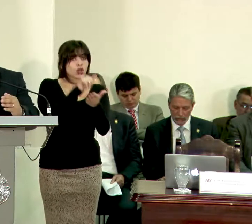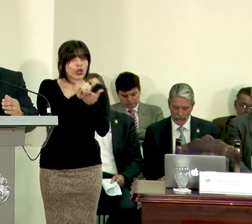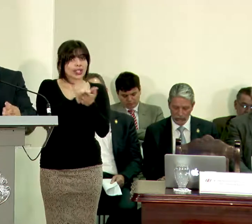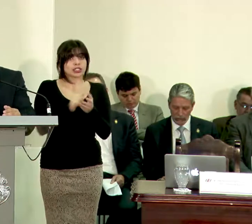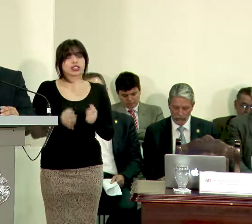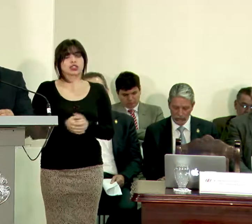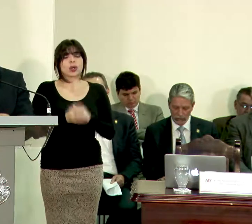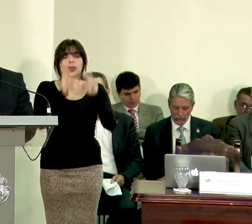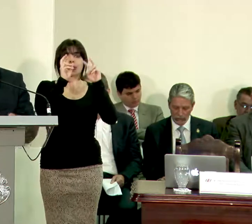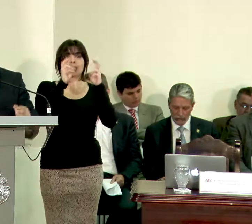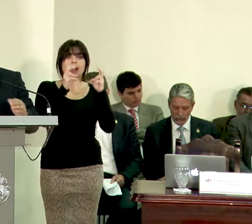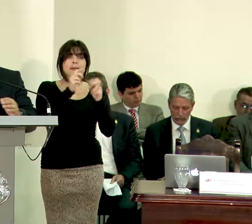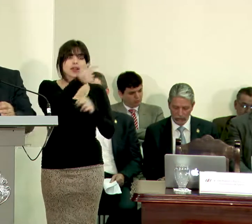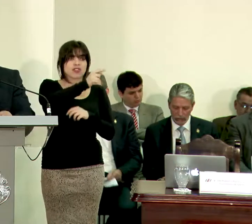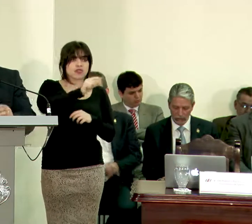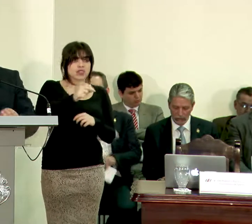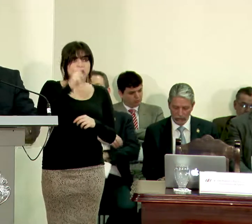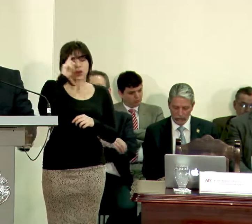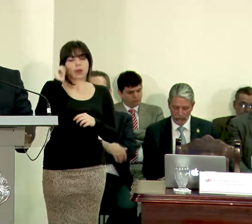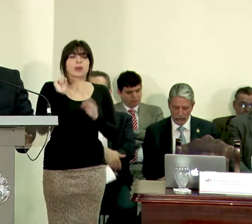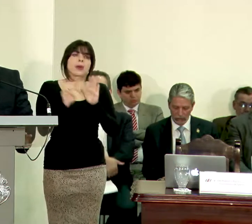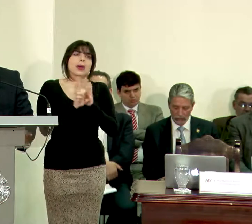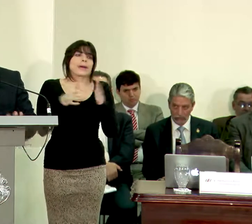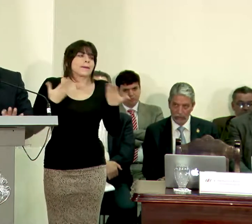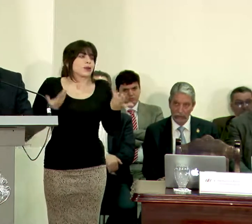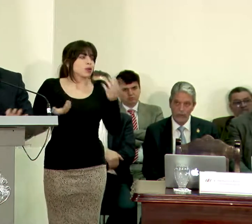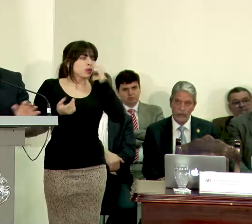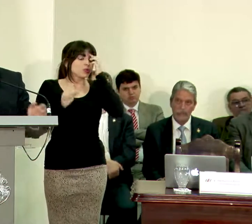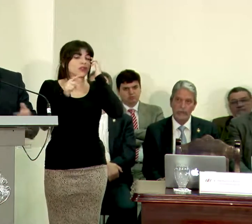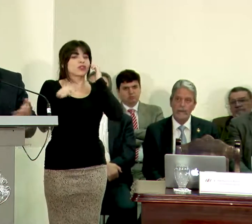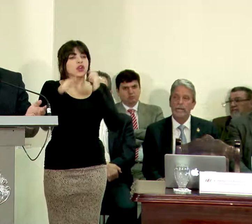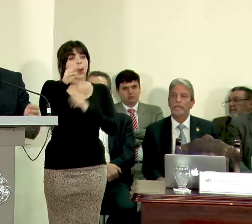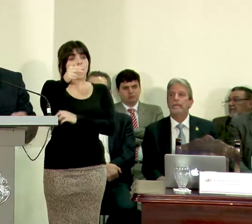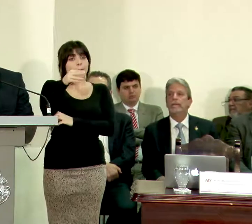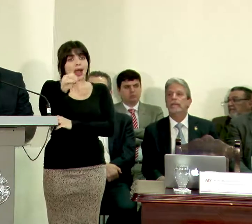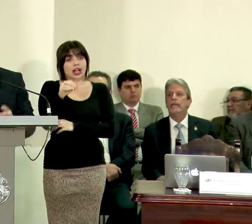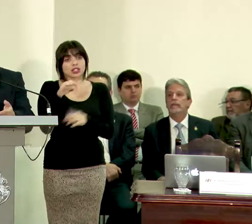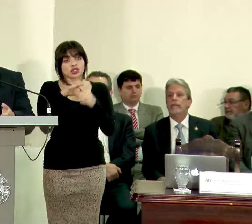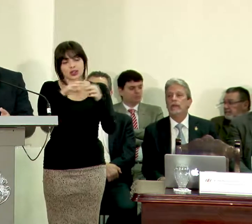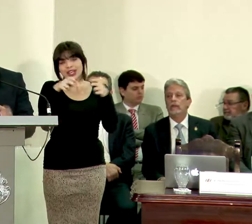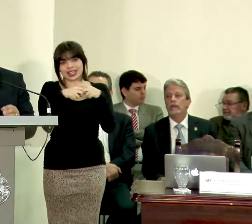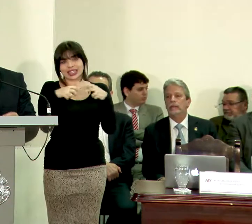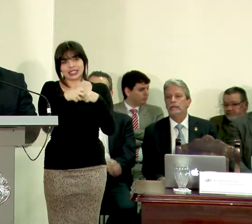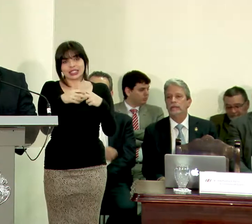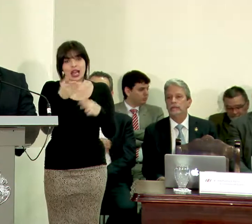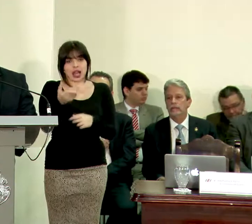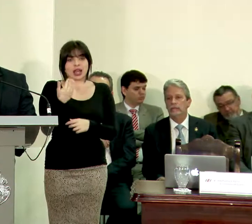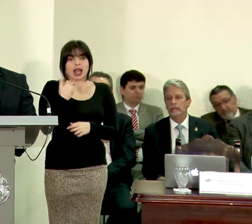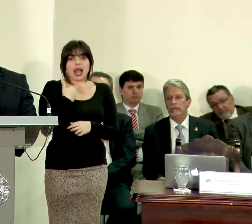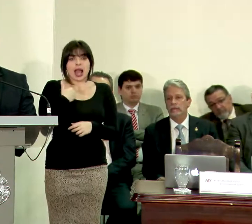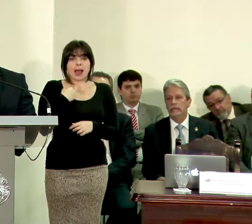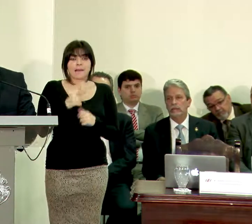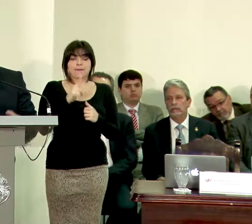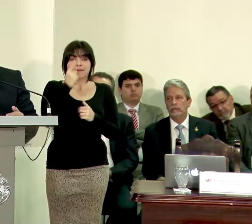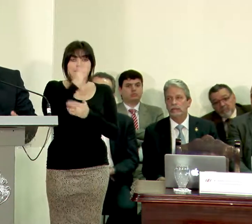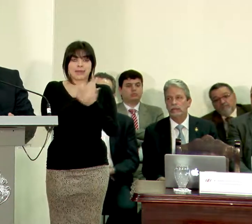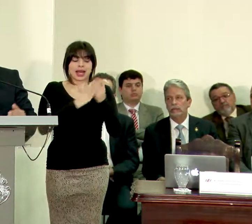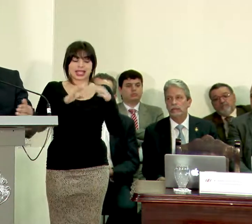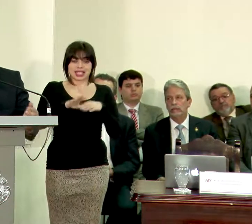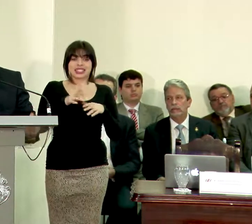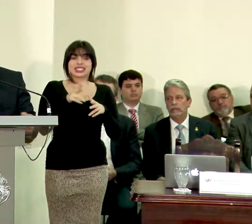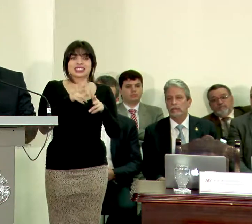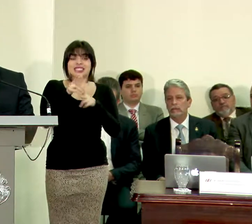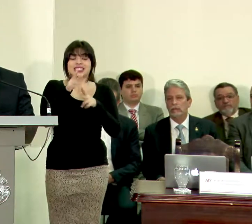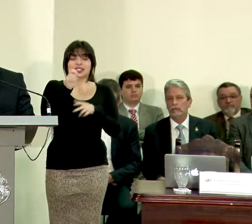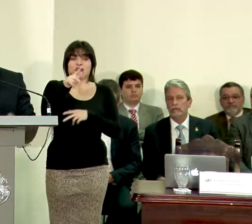¿verdad?, tema del río Reventazón, por ejemplo, río Macho, en el caso de electricidad, aquí tenemos la primera etapa de circunvalación